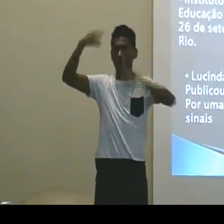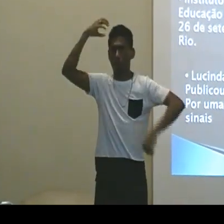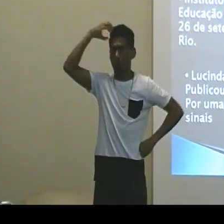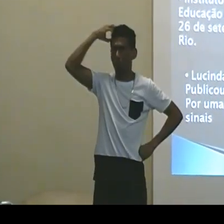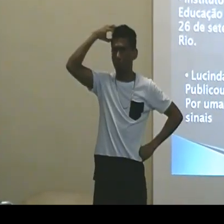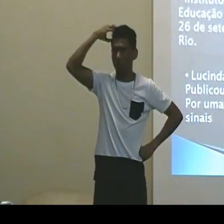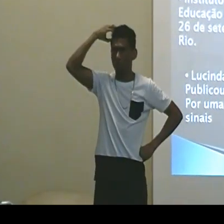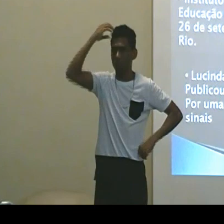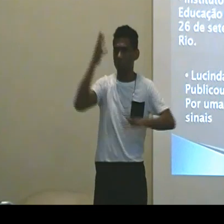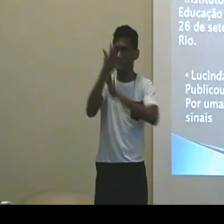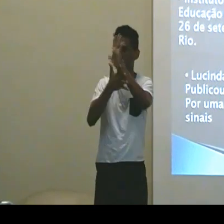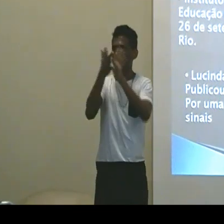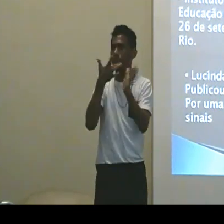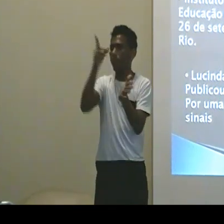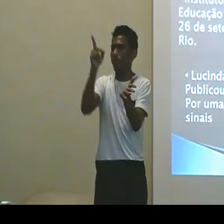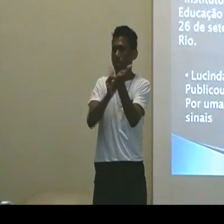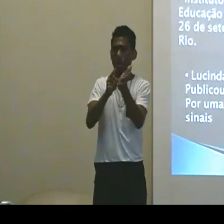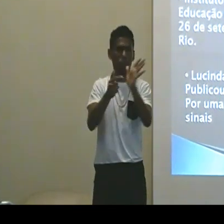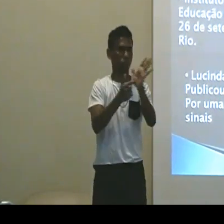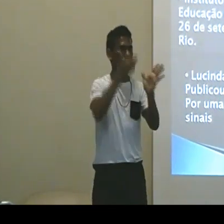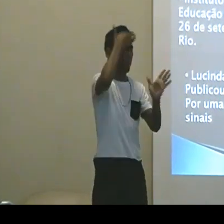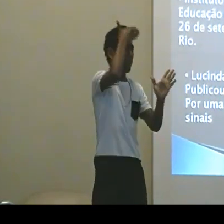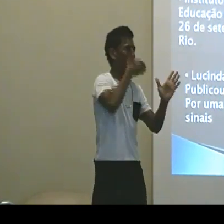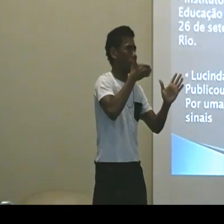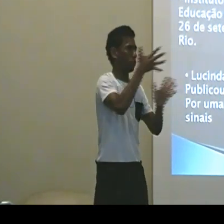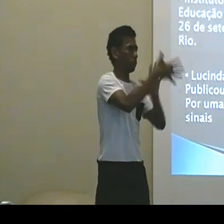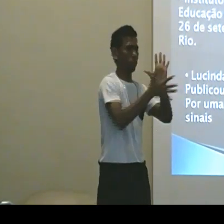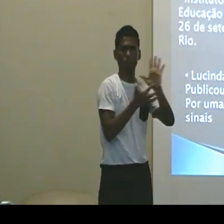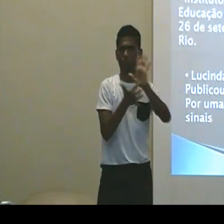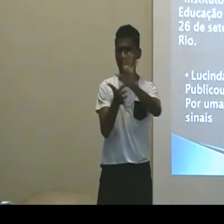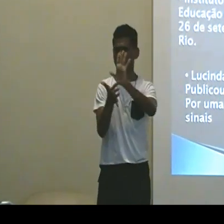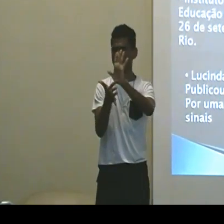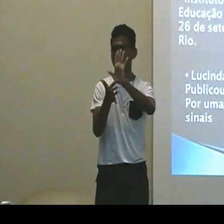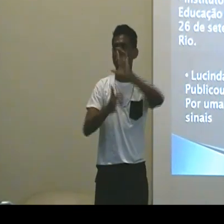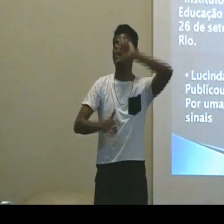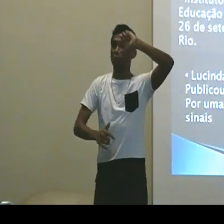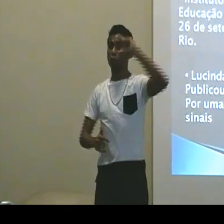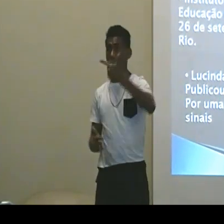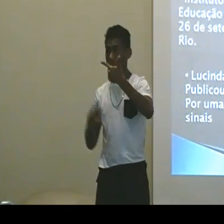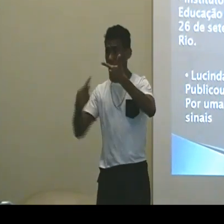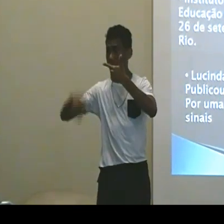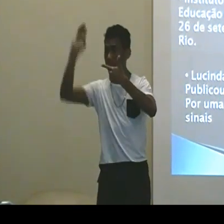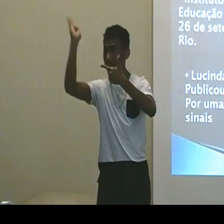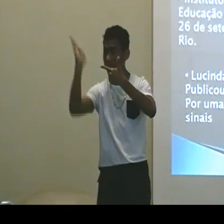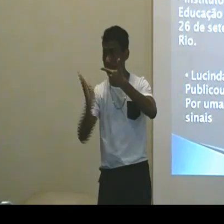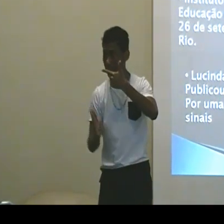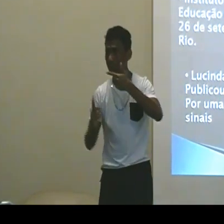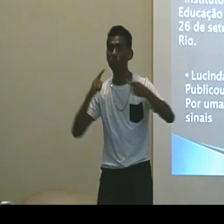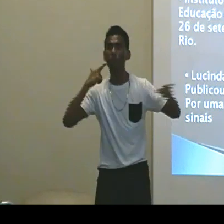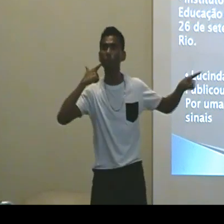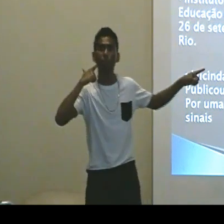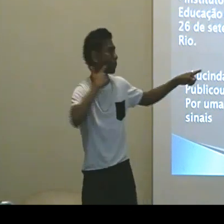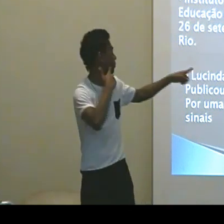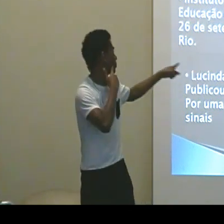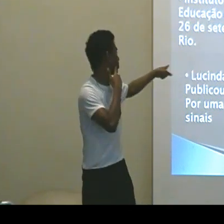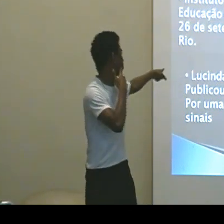Então, a gente tem como reconhecimento a pessoa principal, o Stockwell,